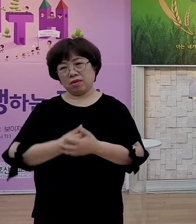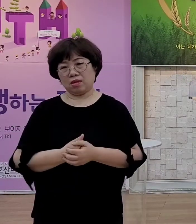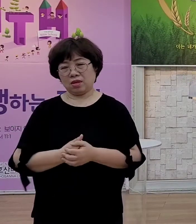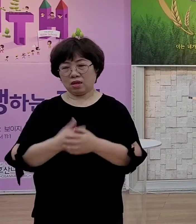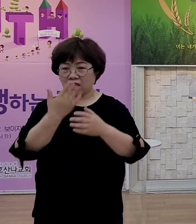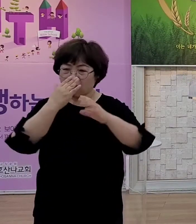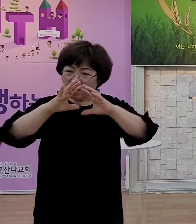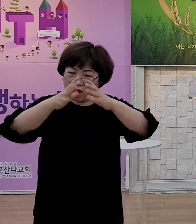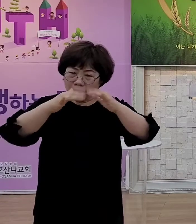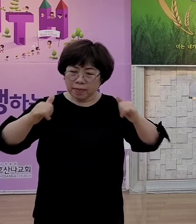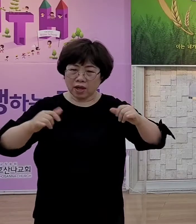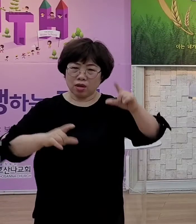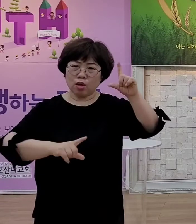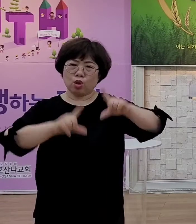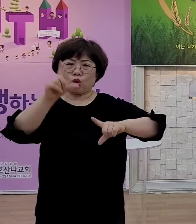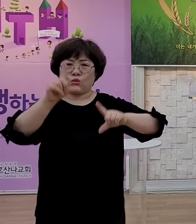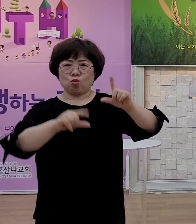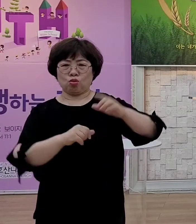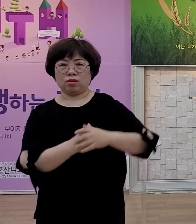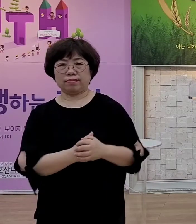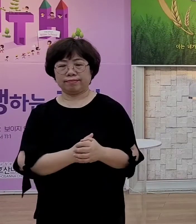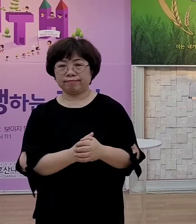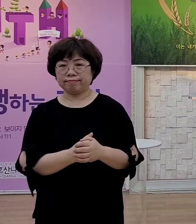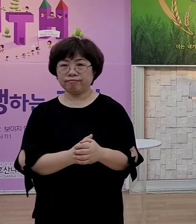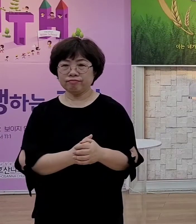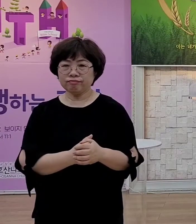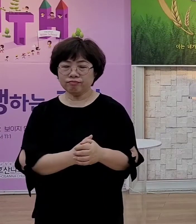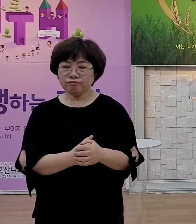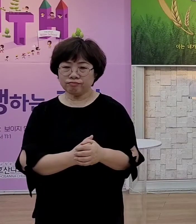이게 이스라엘 백성 어땠습니까?